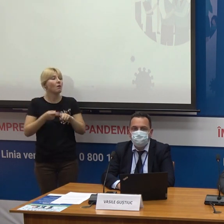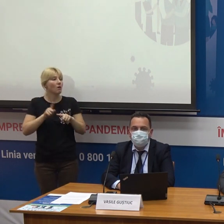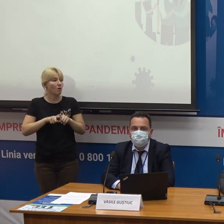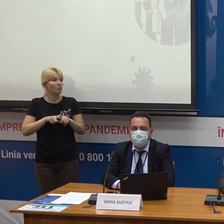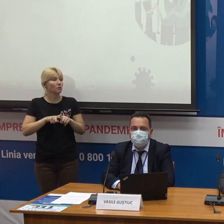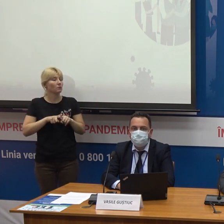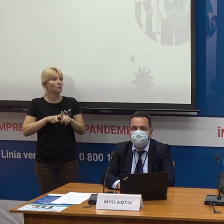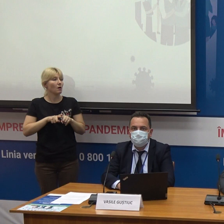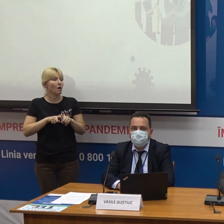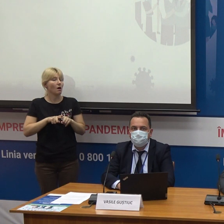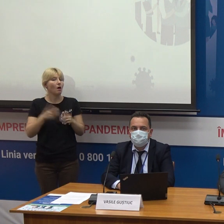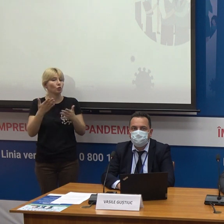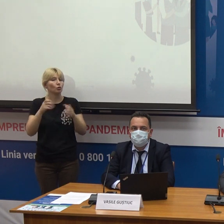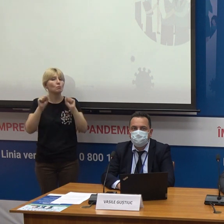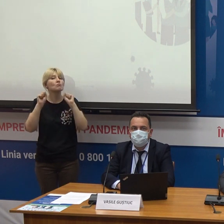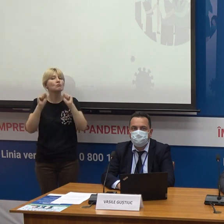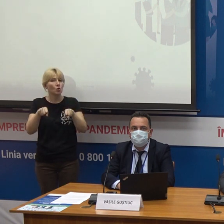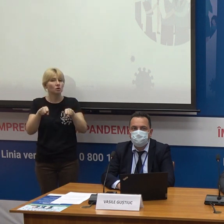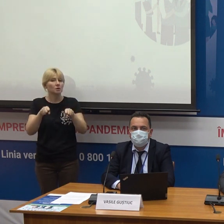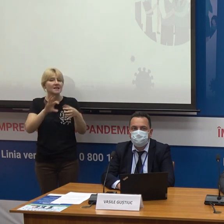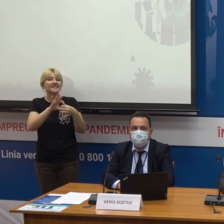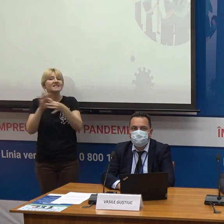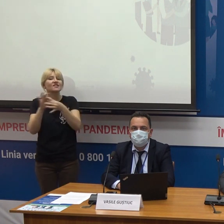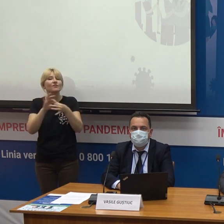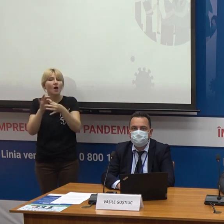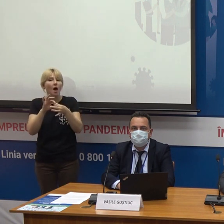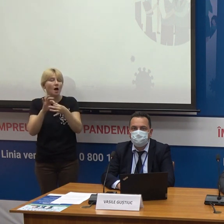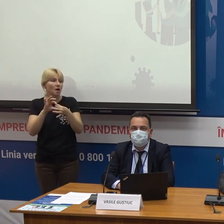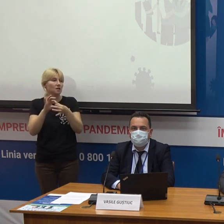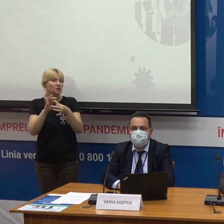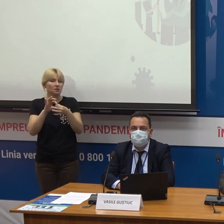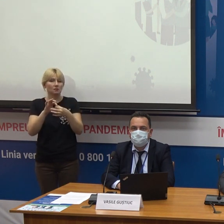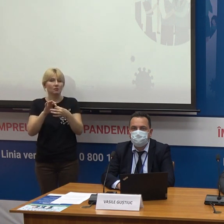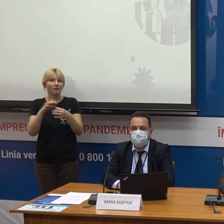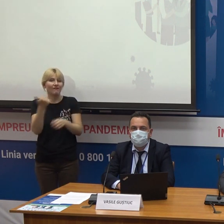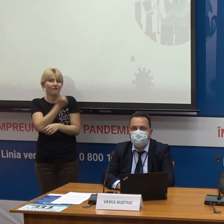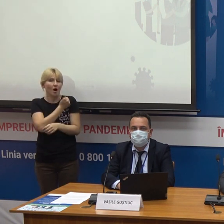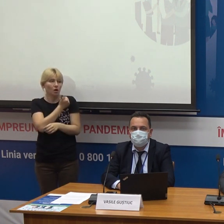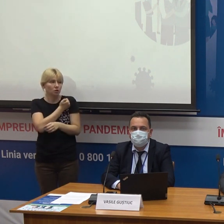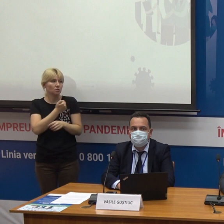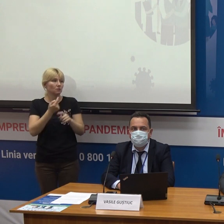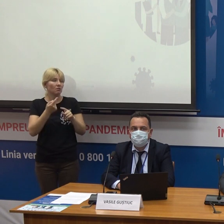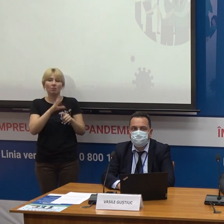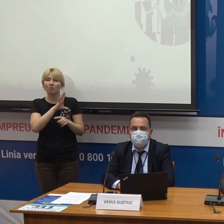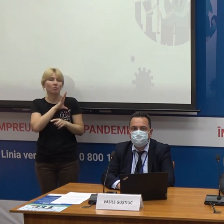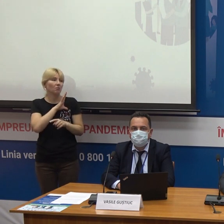post-imunizare care ar putea avea o legătură cu vaccinul anti-COVID-19